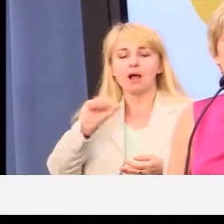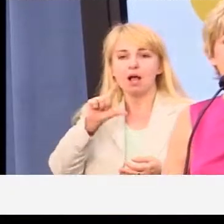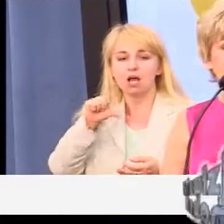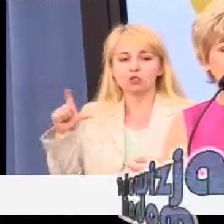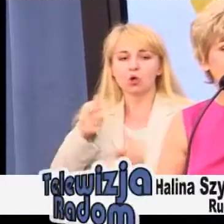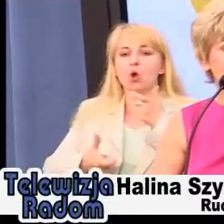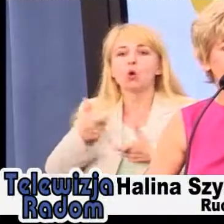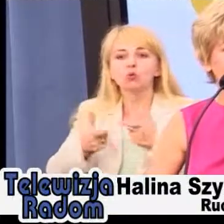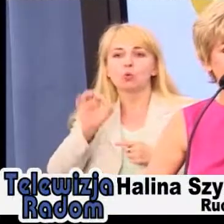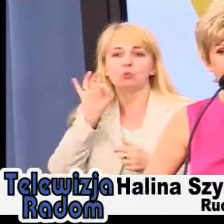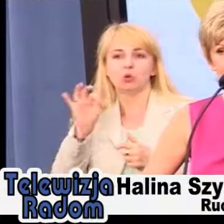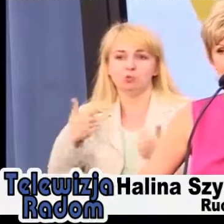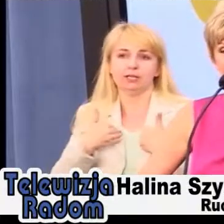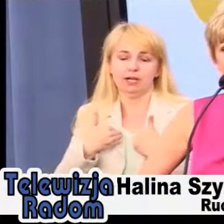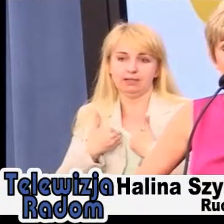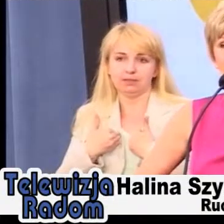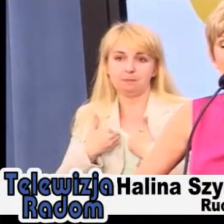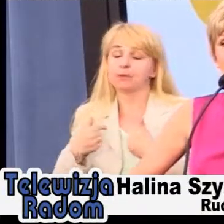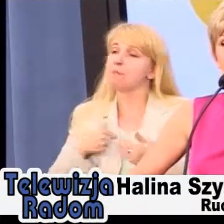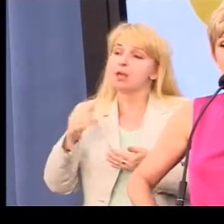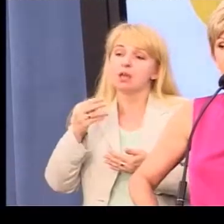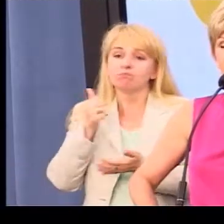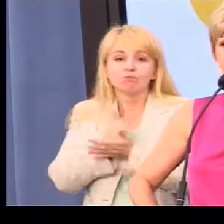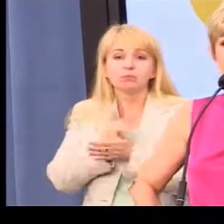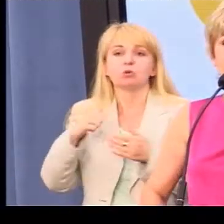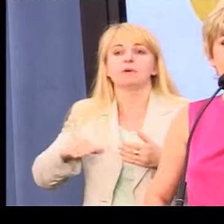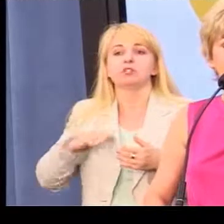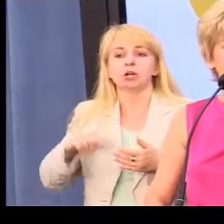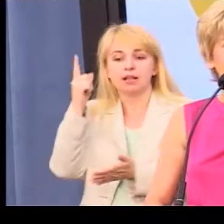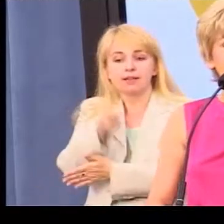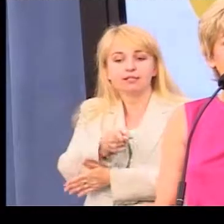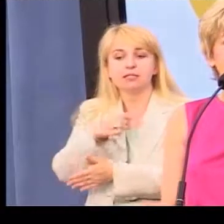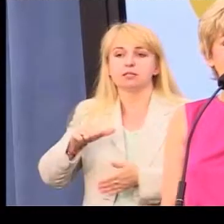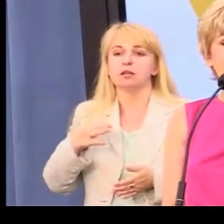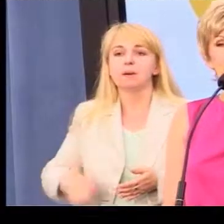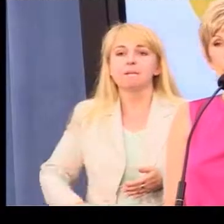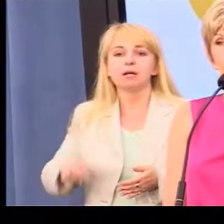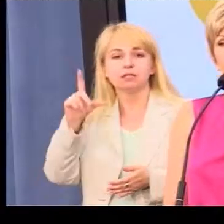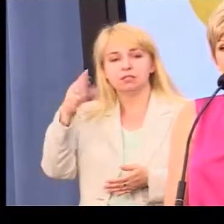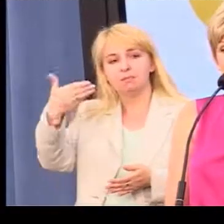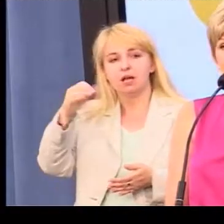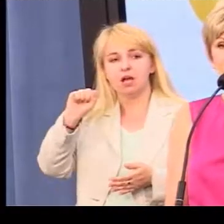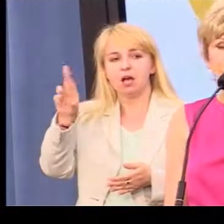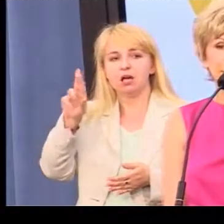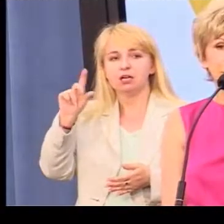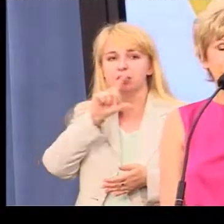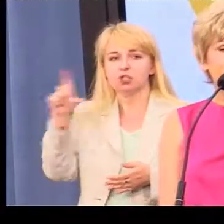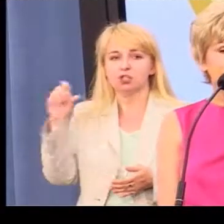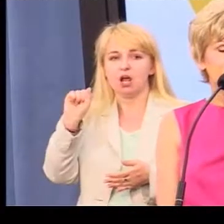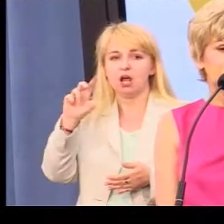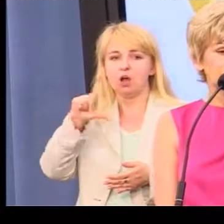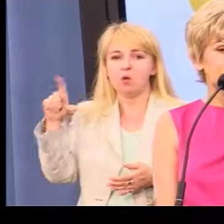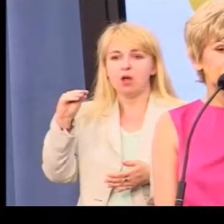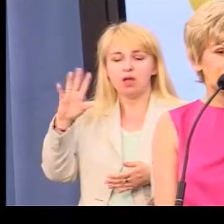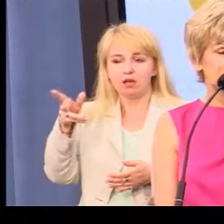Natomiast nie czekając na decyzję pani marszałek, ja podjęłam już działania mające na celu poprawę sytuacji